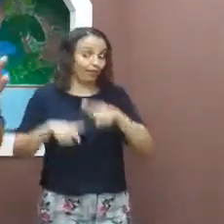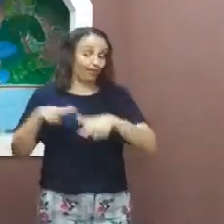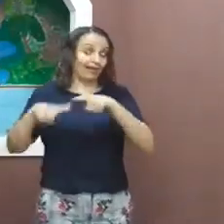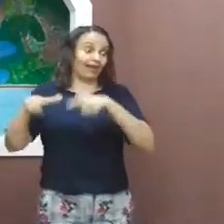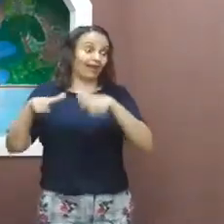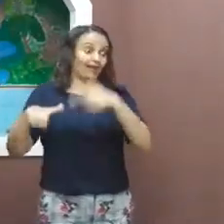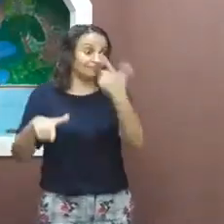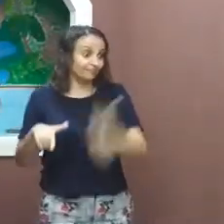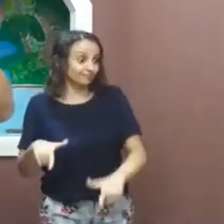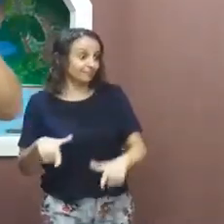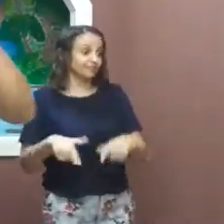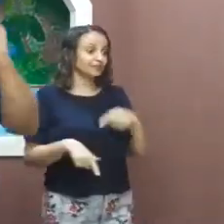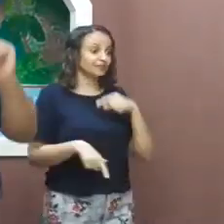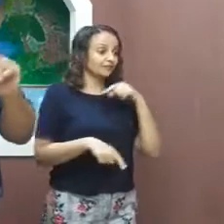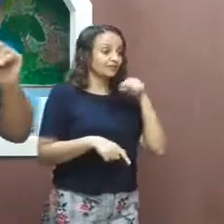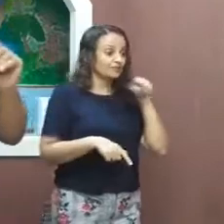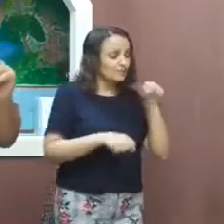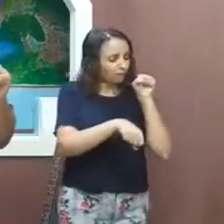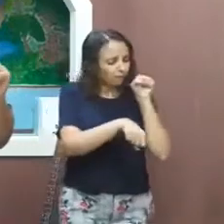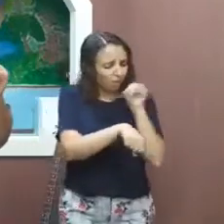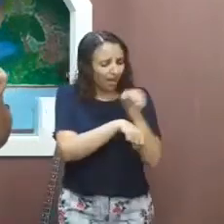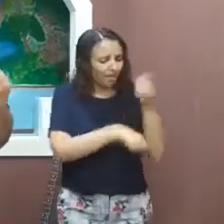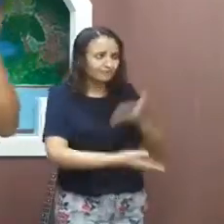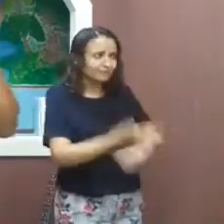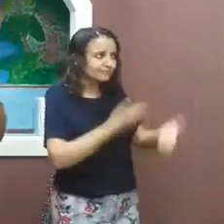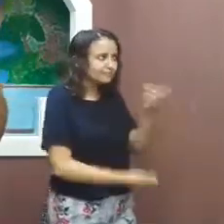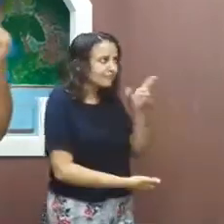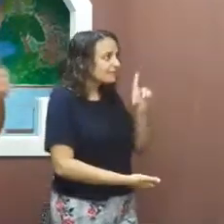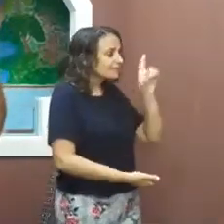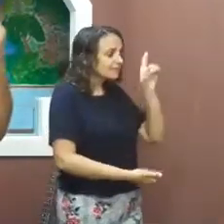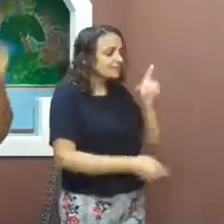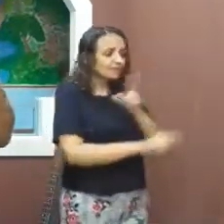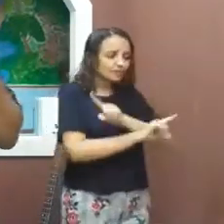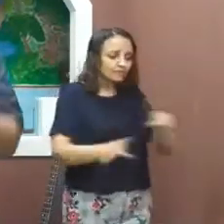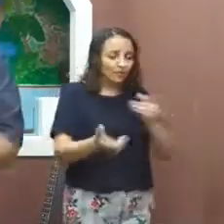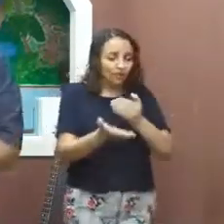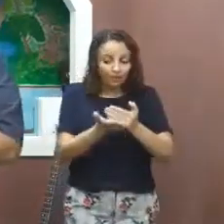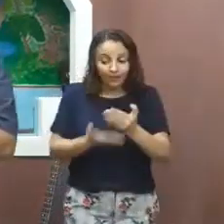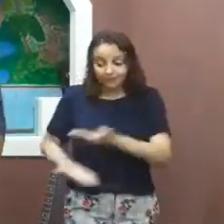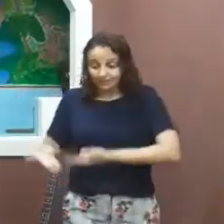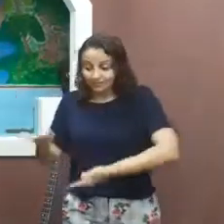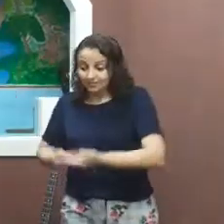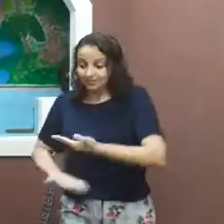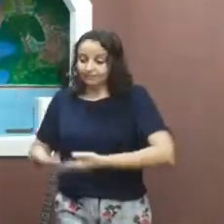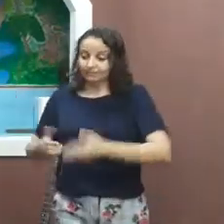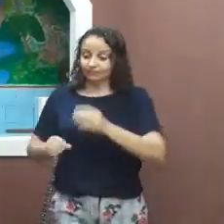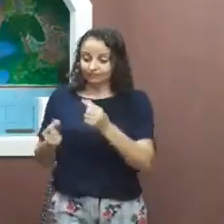tem que fazer mais nada, porque você deixou de servir a Deus, você começou a servir ao dinheiro,